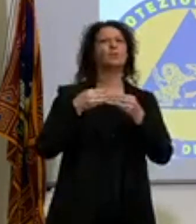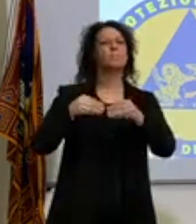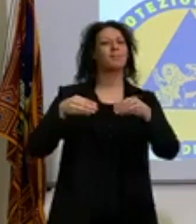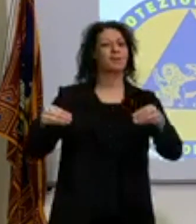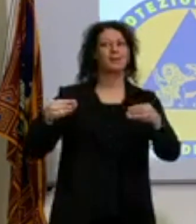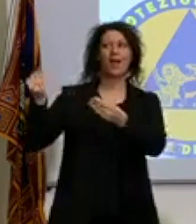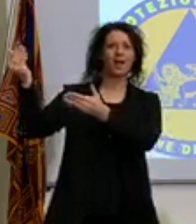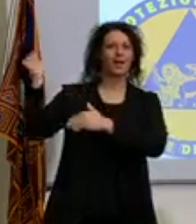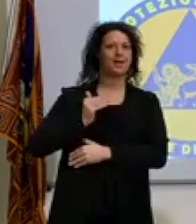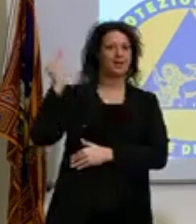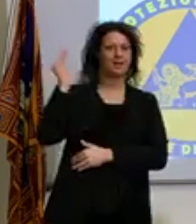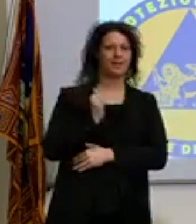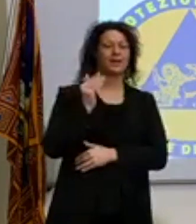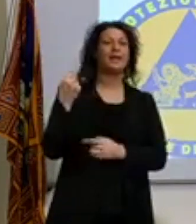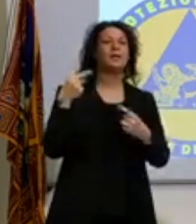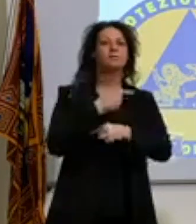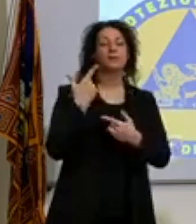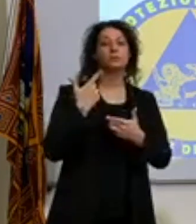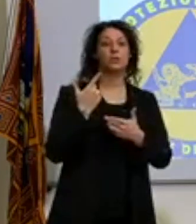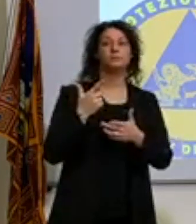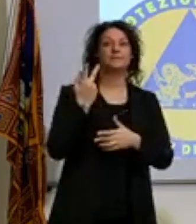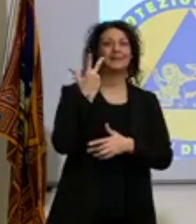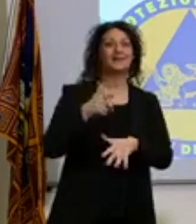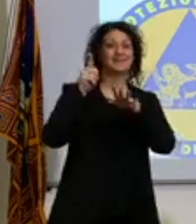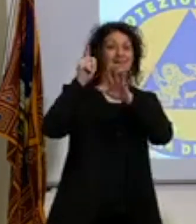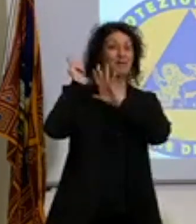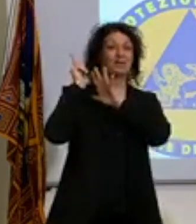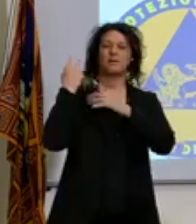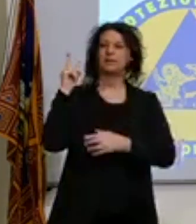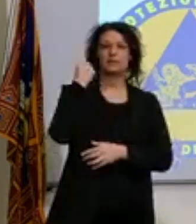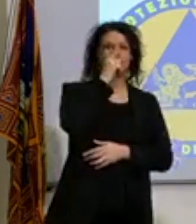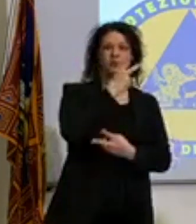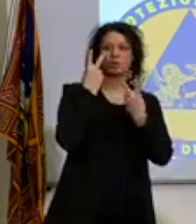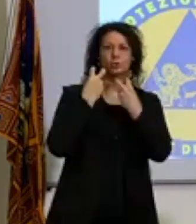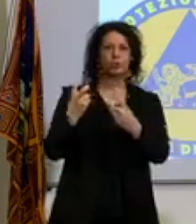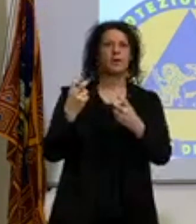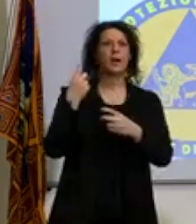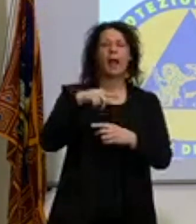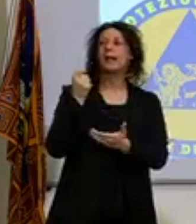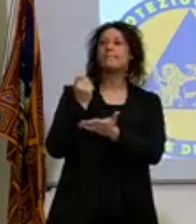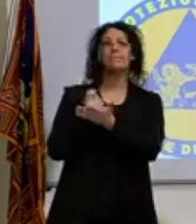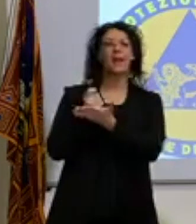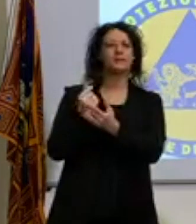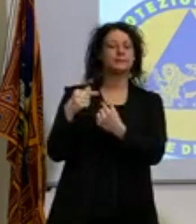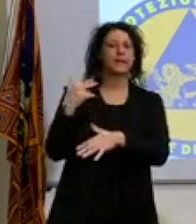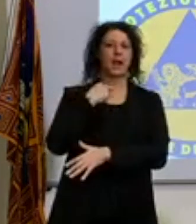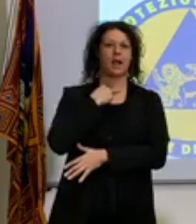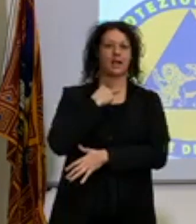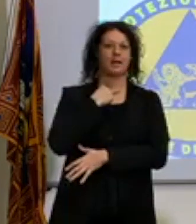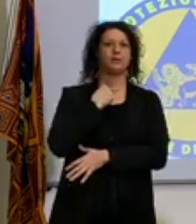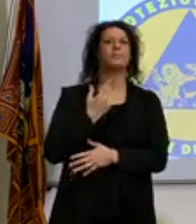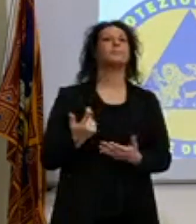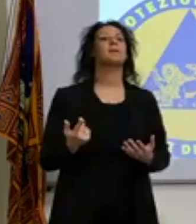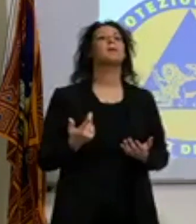2 settimane fa, 3 settimane fa, che era impossibile. Si pagava a peso d'oro anche la mascherina chirurgica. Oggi, se trovate qualcuno in giro che dice che le